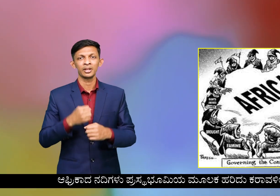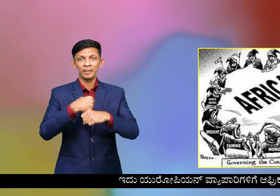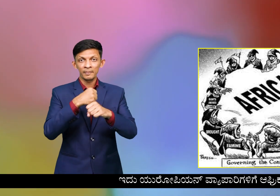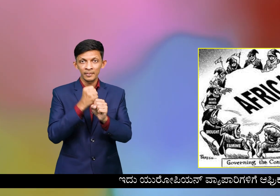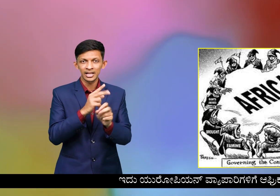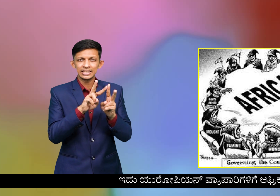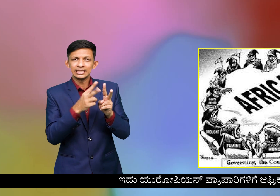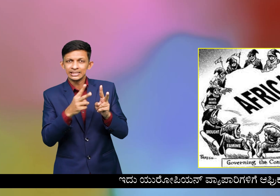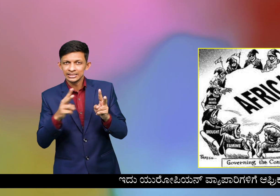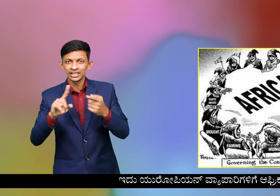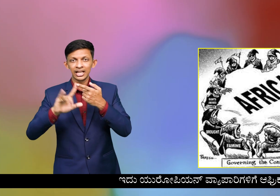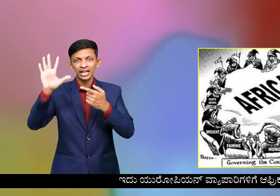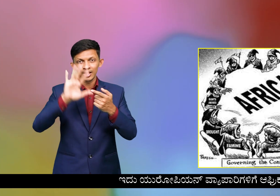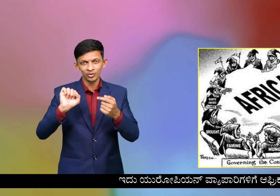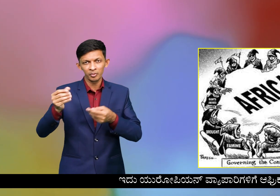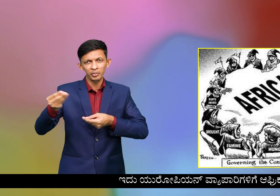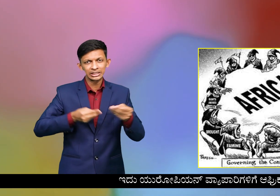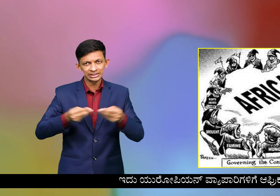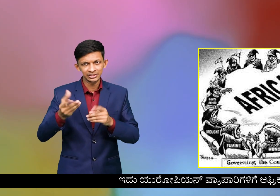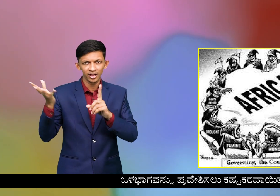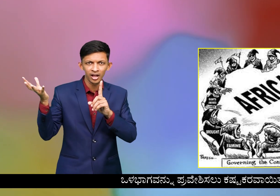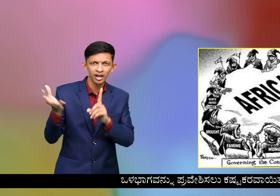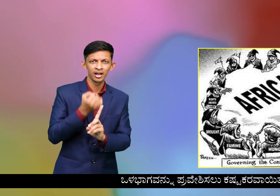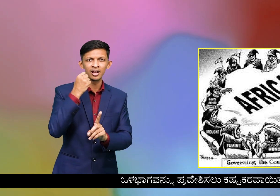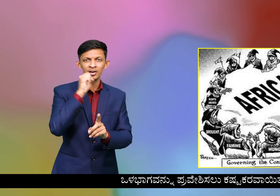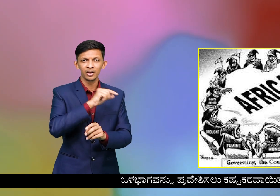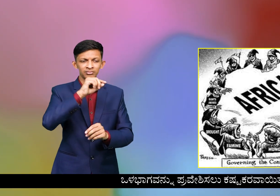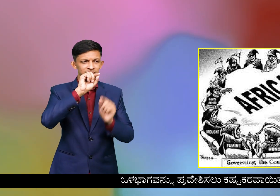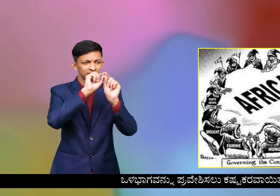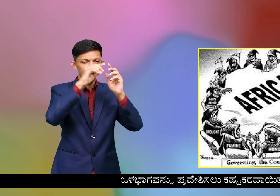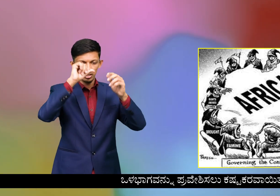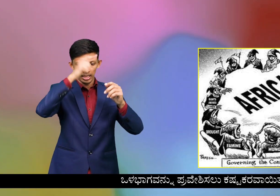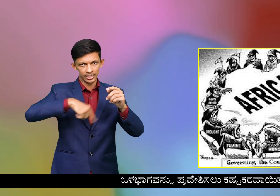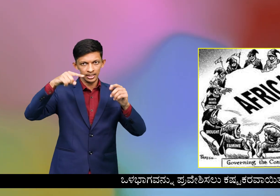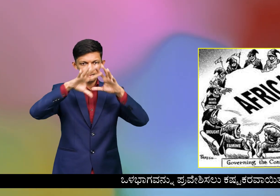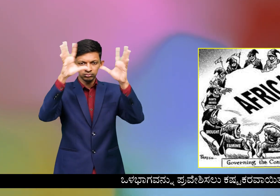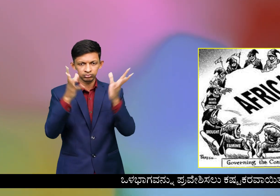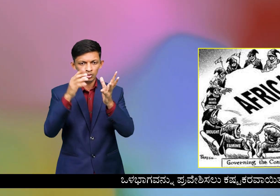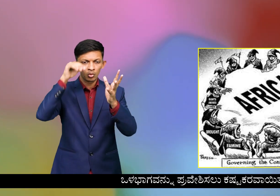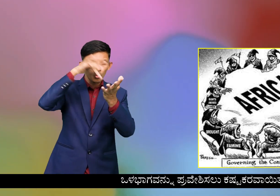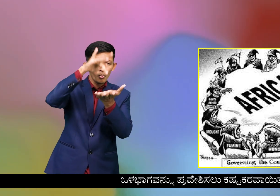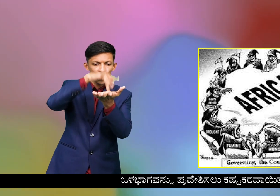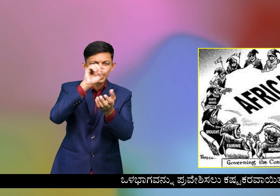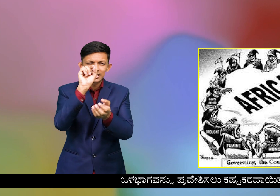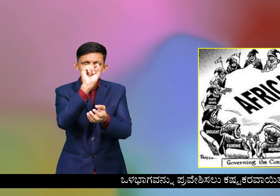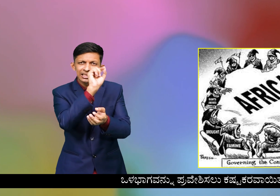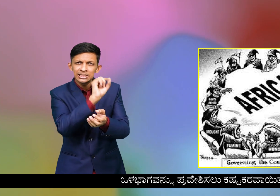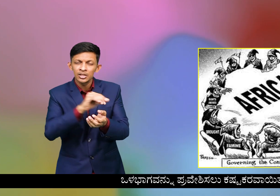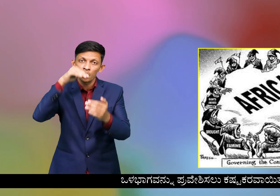ಇದು ಯುರೋಪಿಯನ್ ವ್ಯಾಪಾರಿಗಳಿಗೆ ಆಫ್ರಿಕಾದ ಒಳಭಾಗವನ್ನು ಪ್ರವೇಶಿಸಲು ಕಷ್ಟಕರವಾಯಿತು.